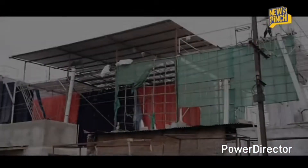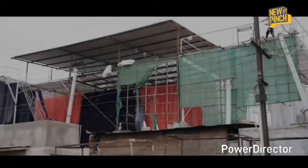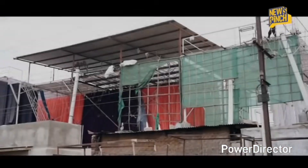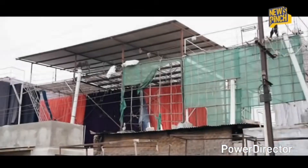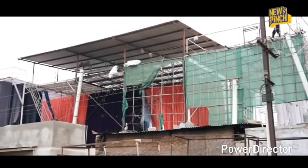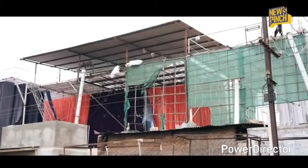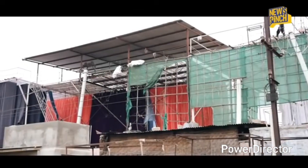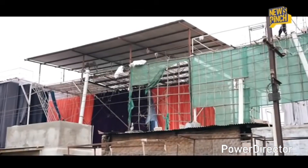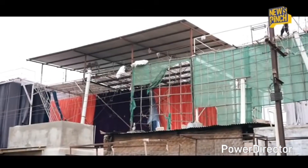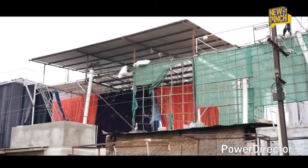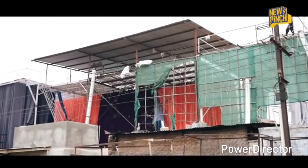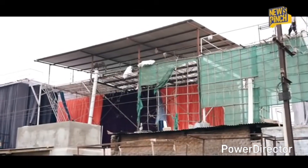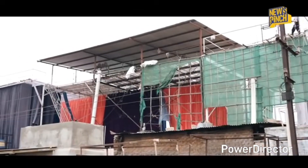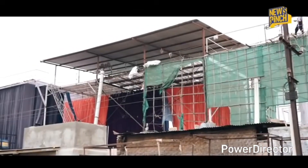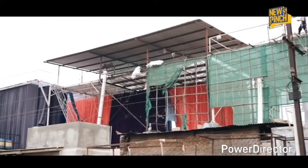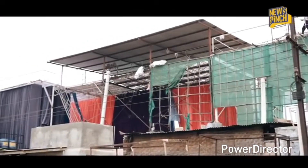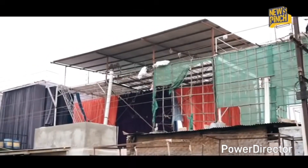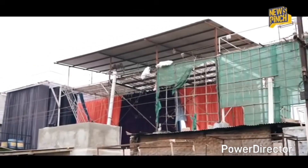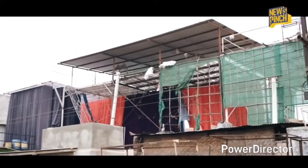हैं।